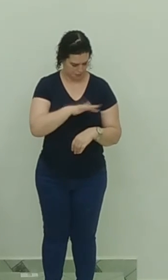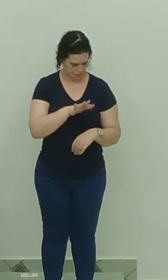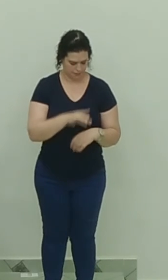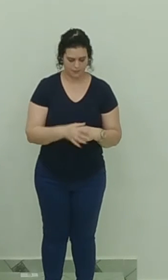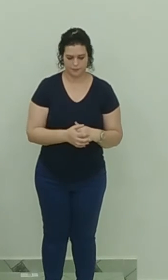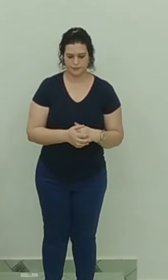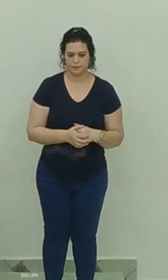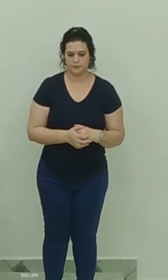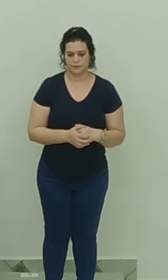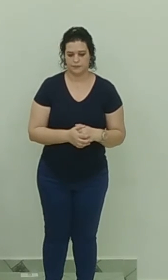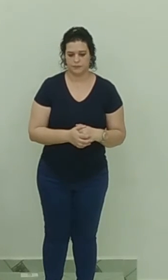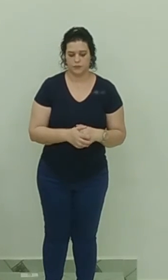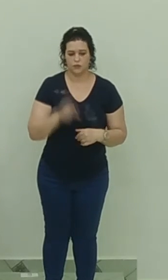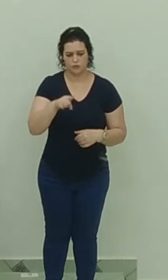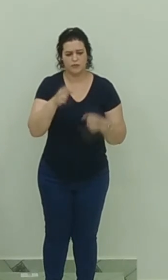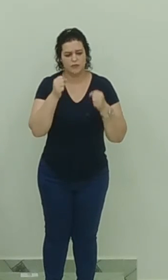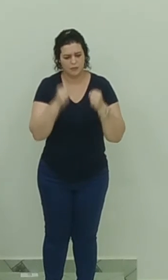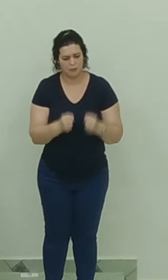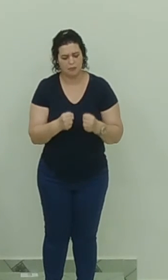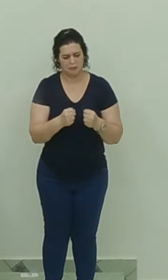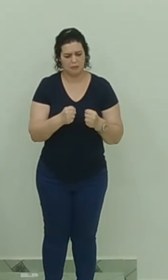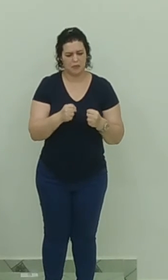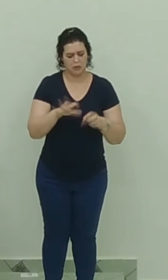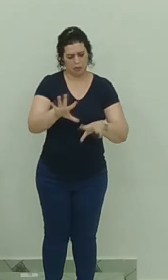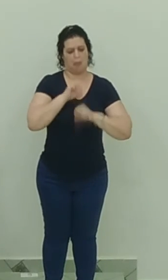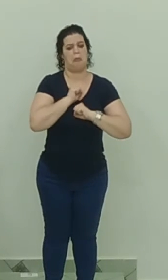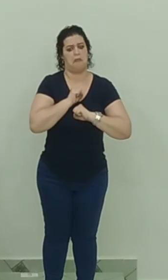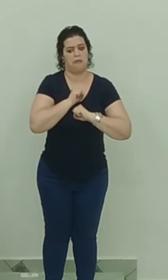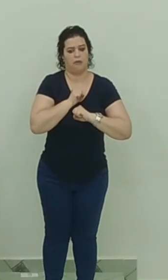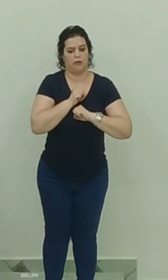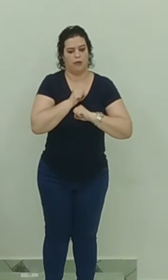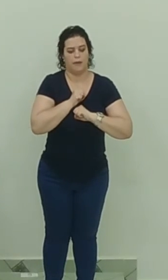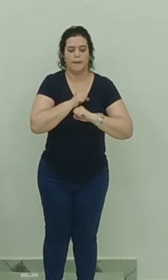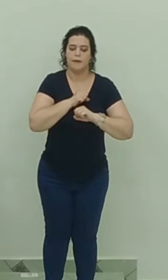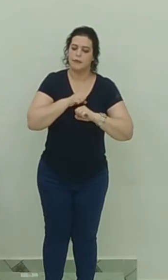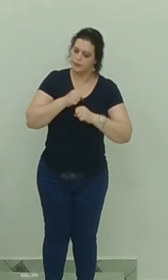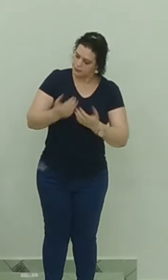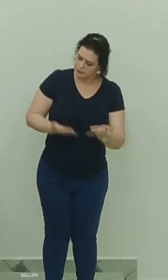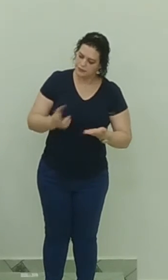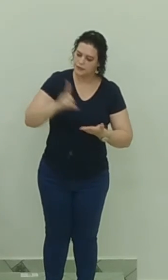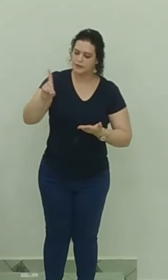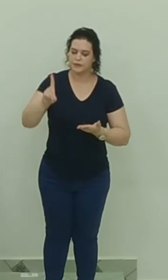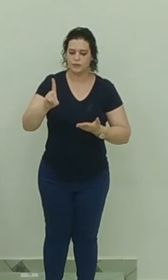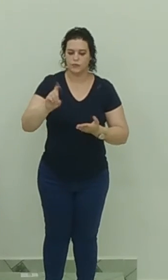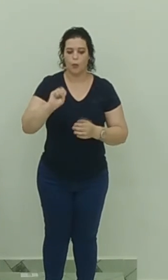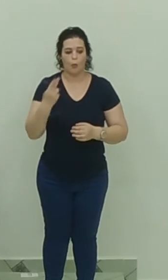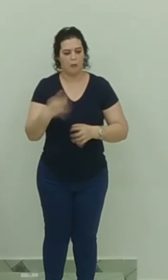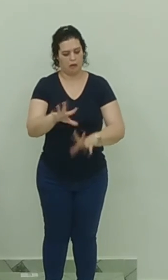Você pode estar contaminado e servir a Deus, não contaminado e servir a Deus. Mas